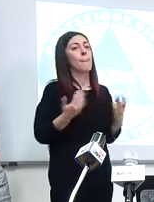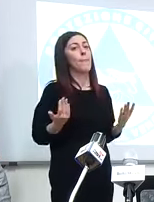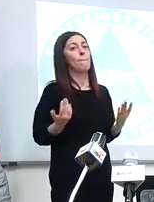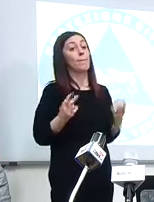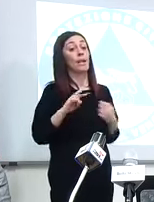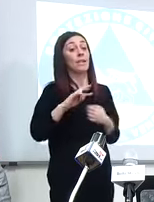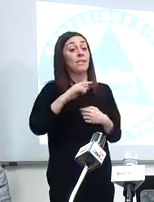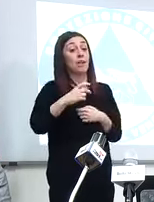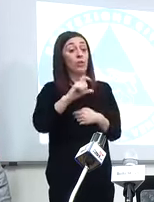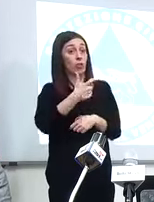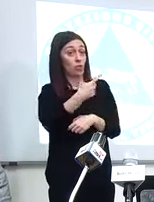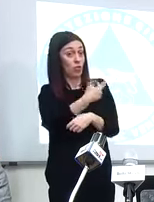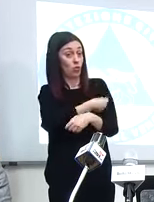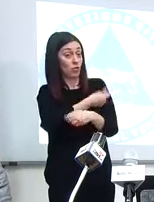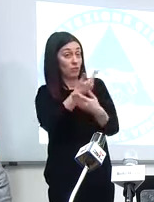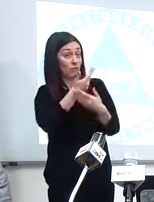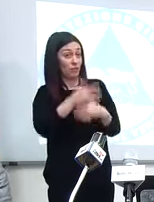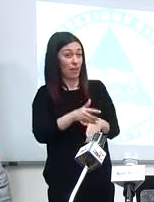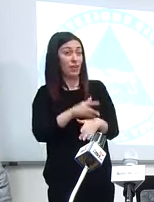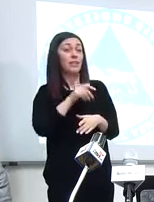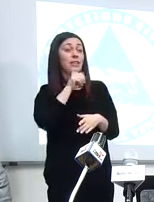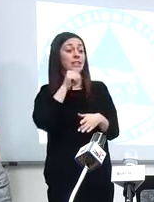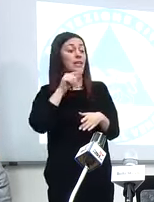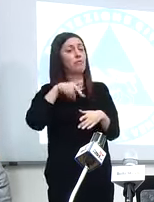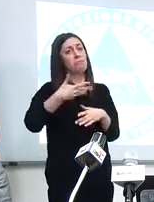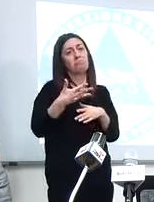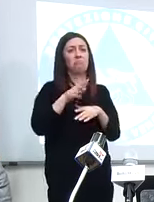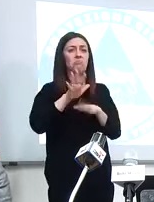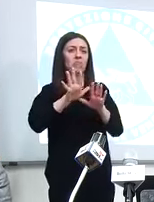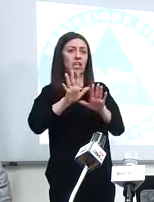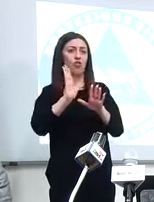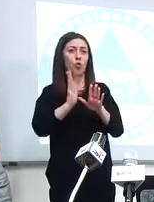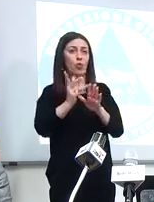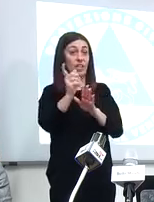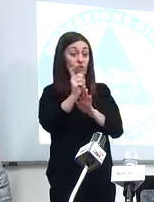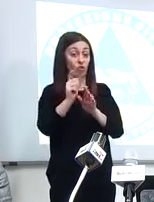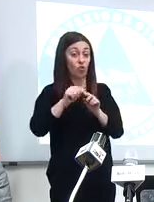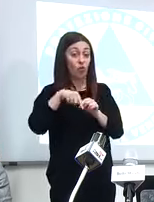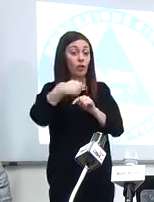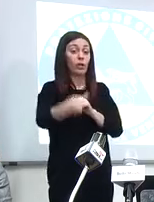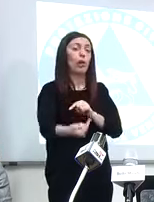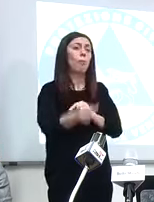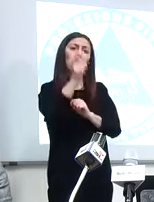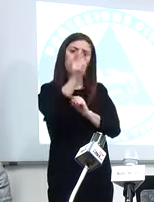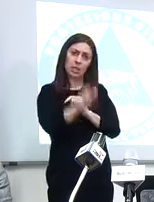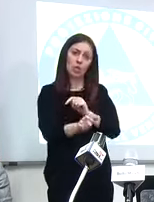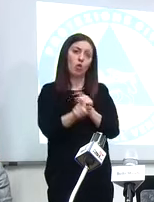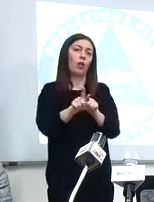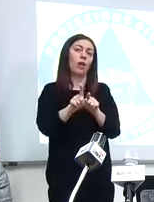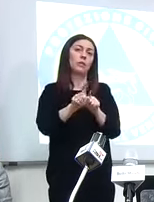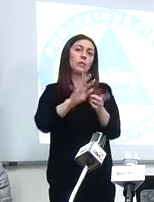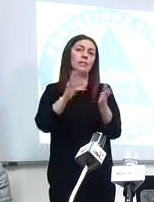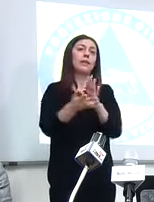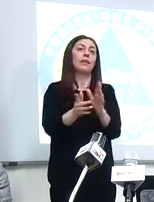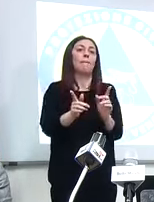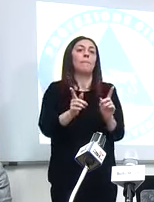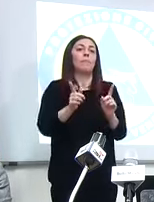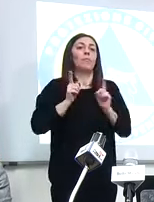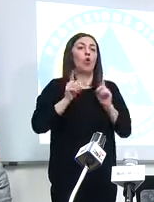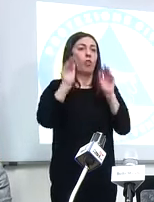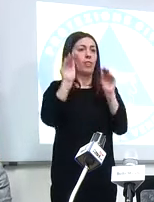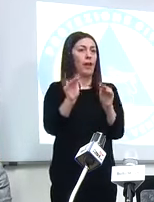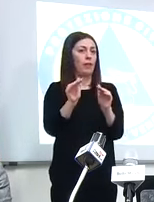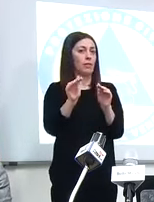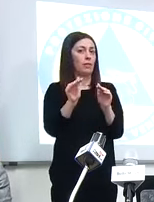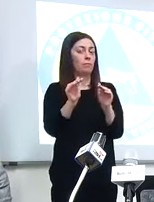seconda dose devono passare intorno ai 10-15 giorni perché la persona possa essere considerata protetta. Nel frattempo speriamo